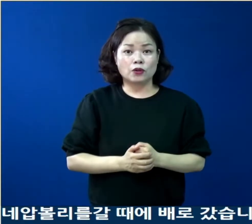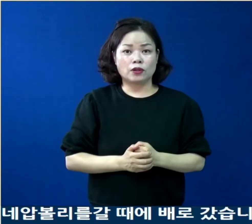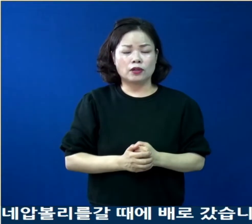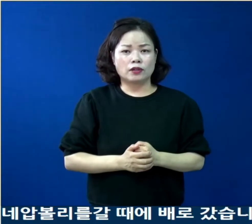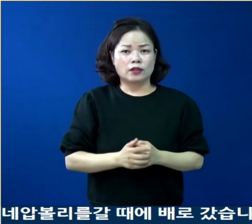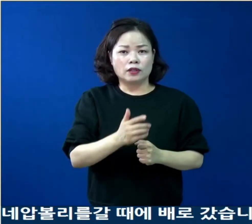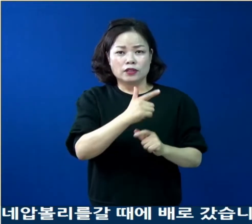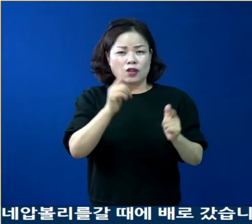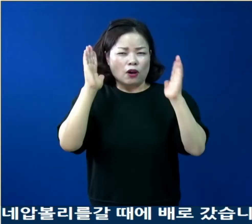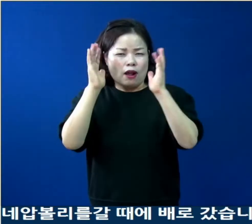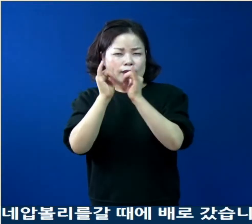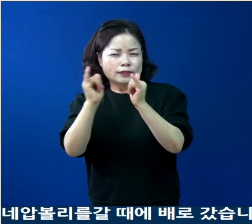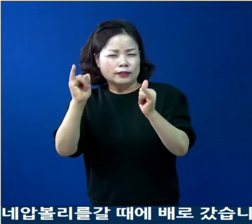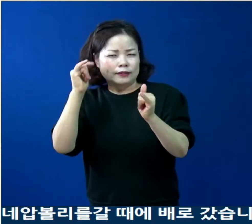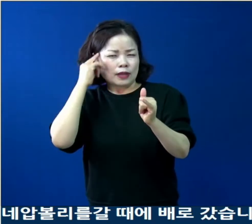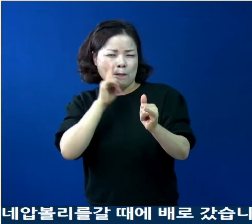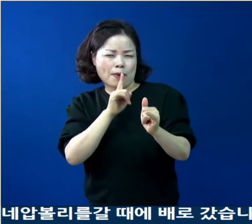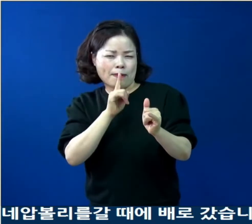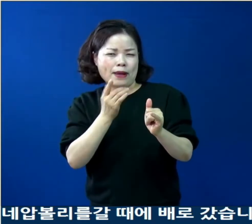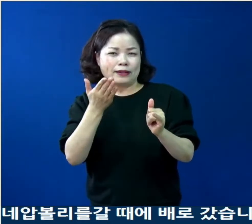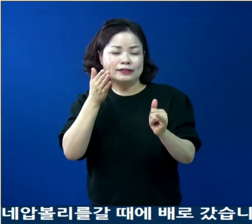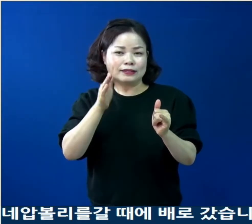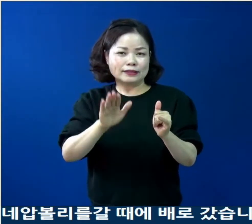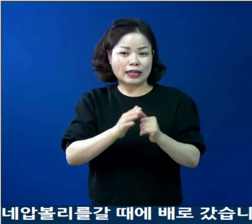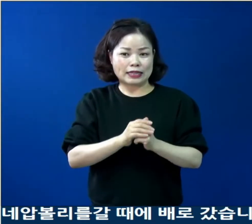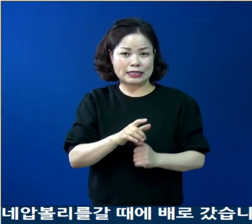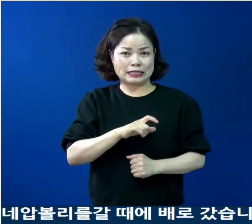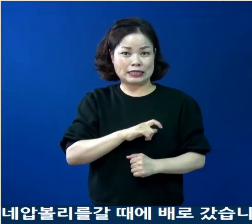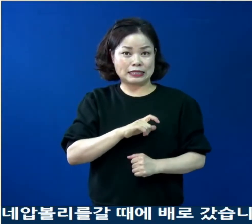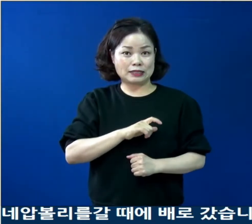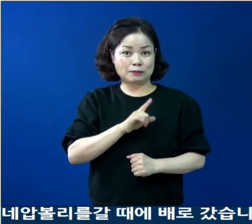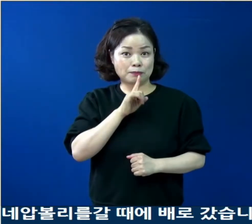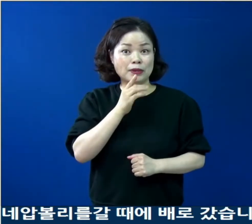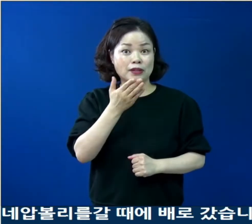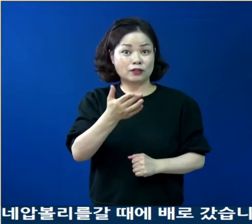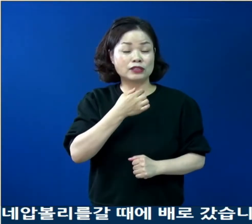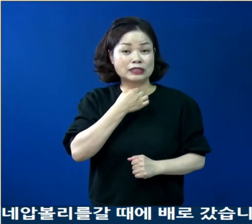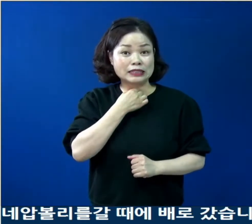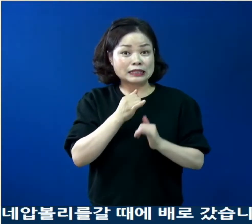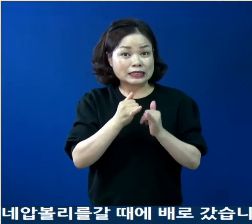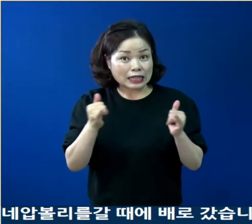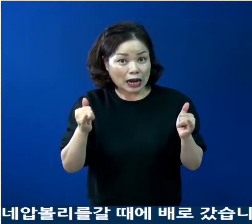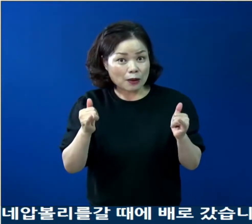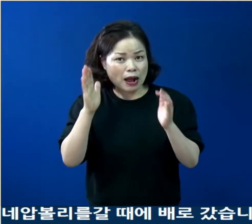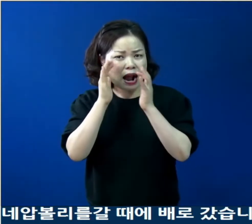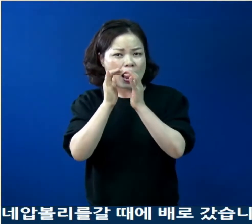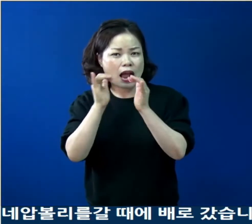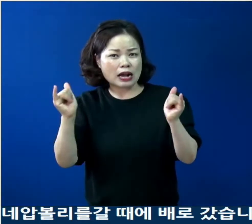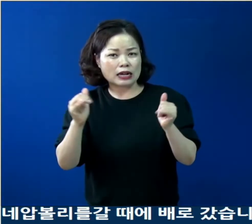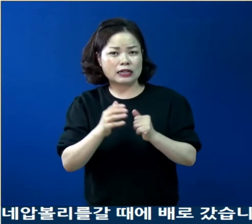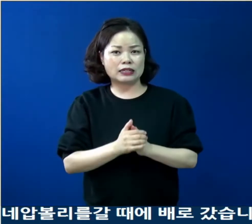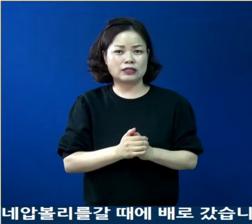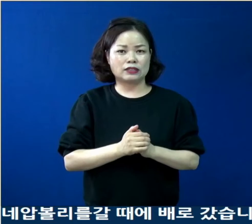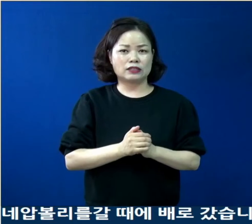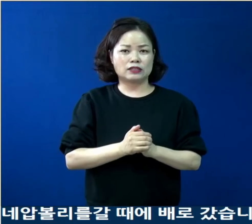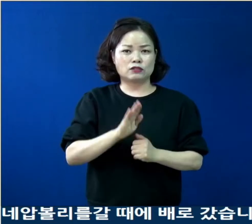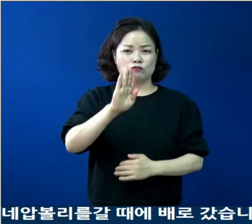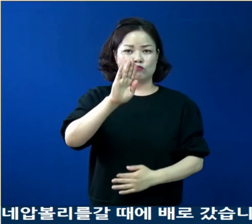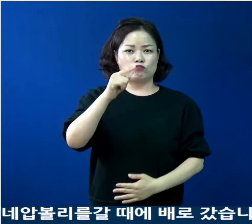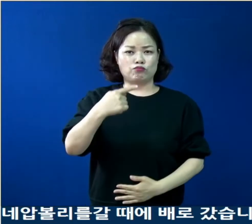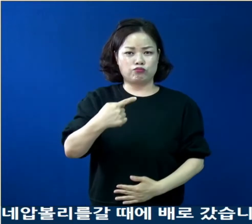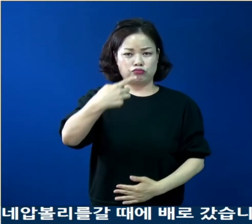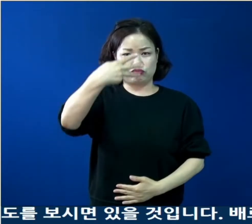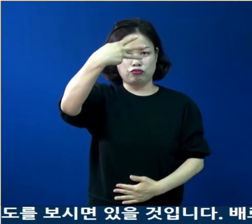여러 학자들이 주장을 하는데, 제가 그냥 이름을 거명해드리고 싶은 분은 F.F. 브루스라는